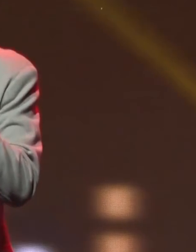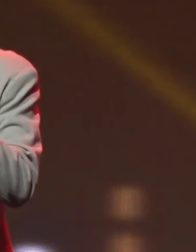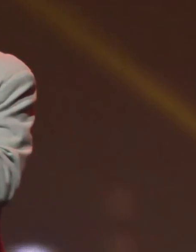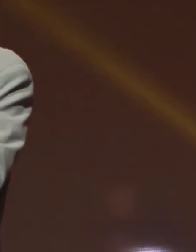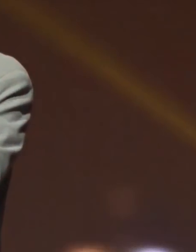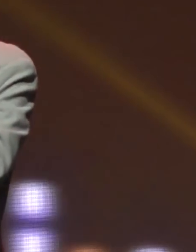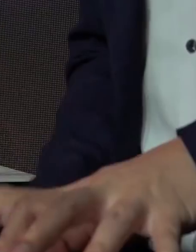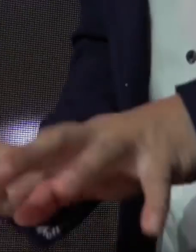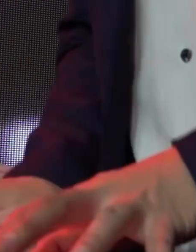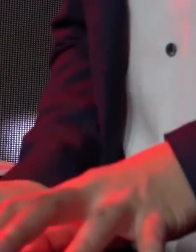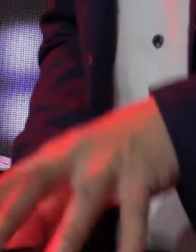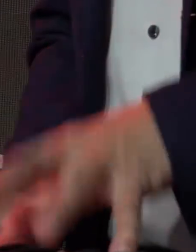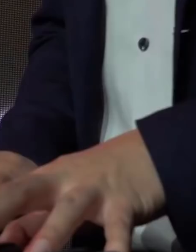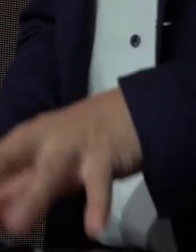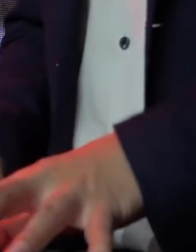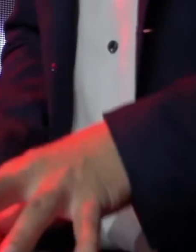laskar